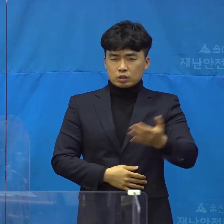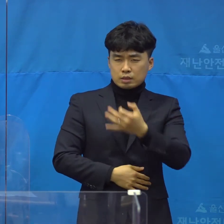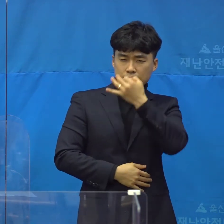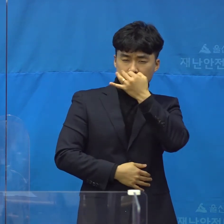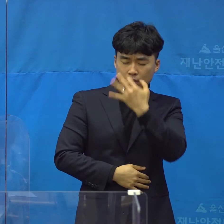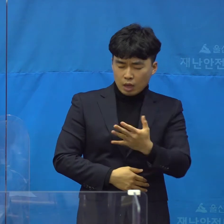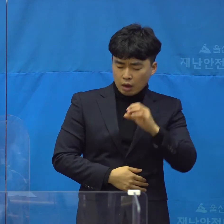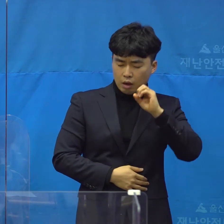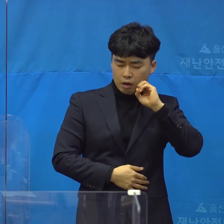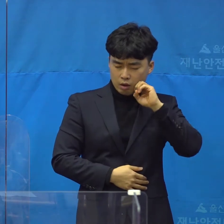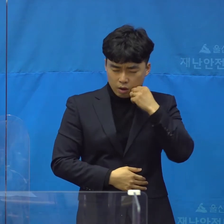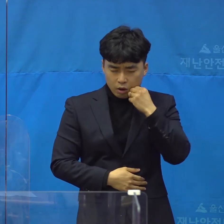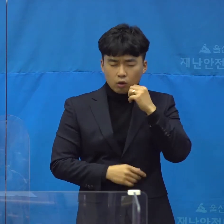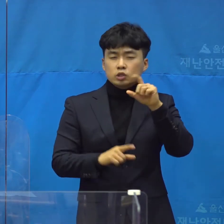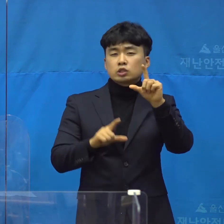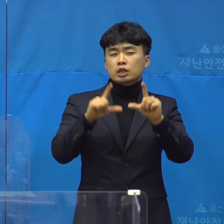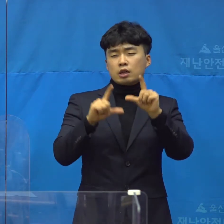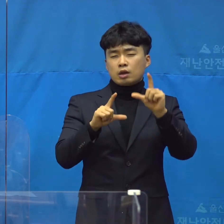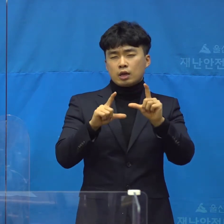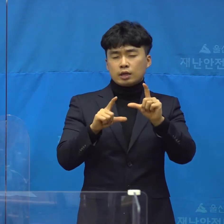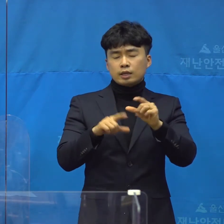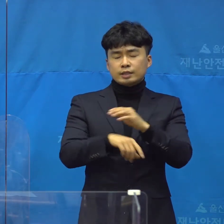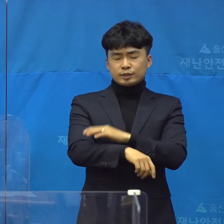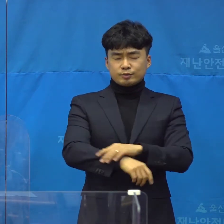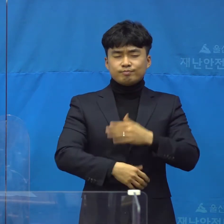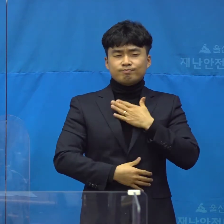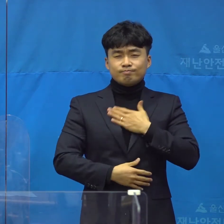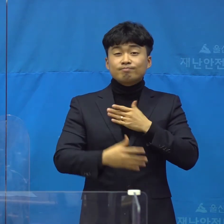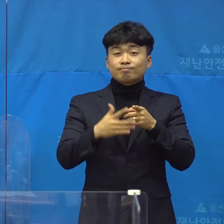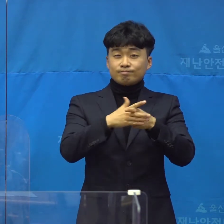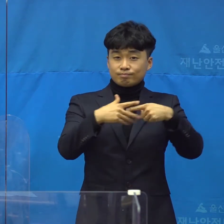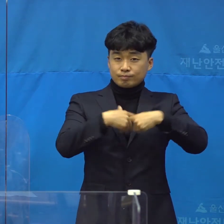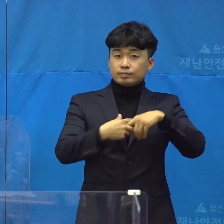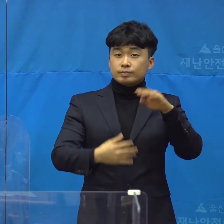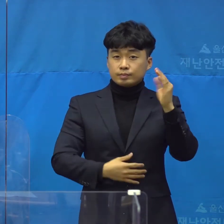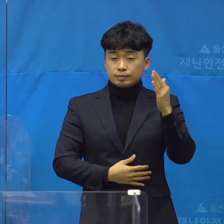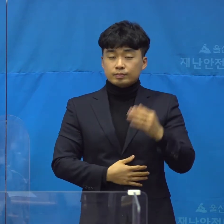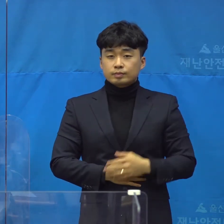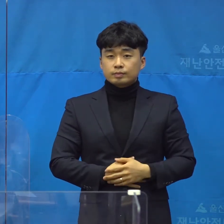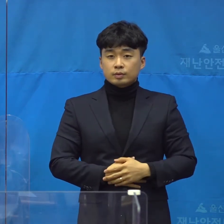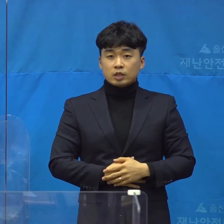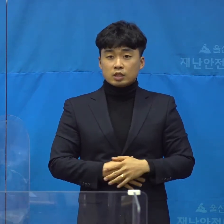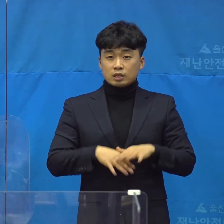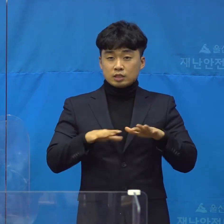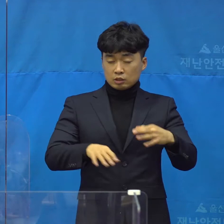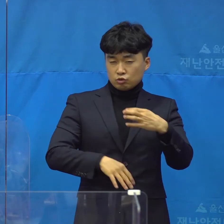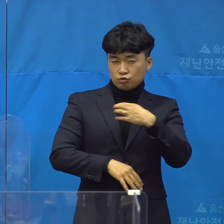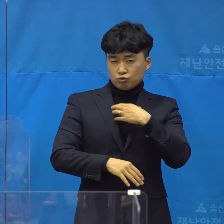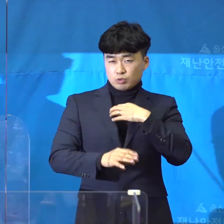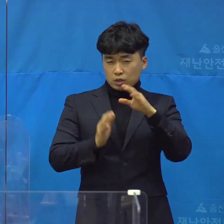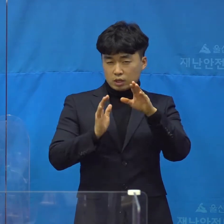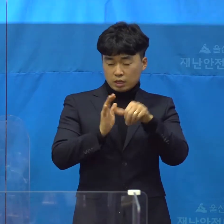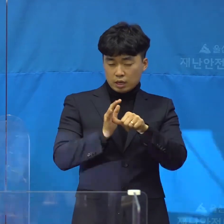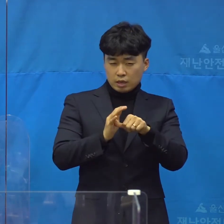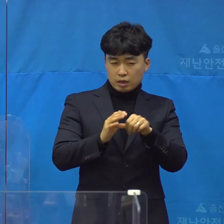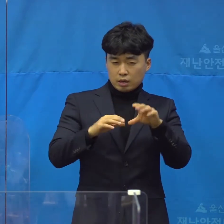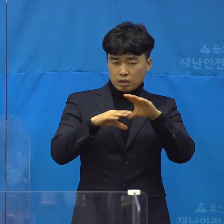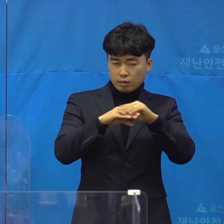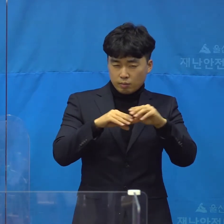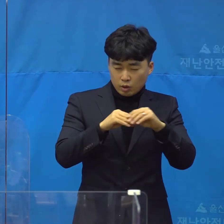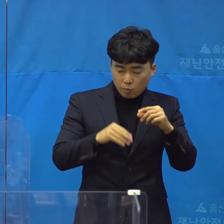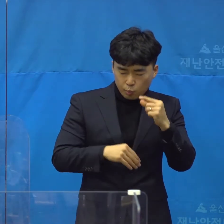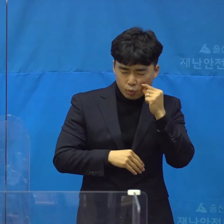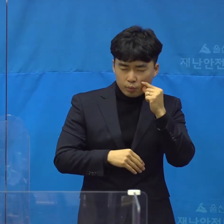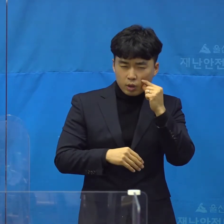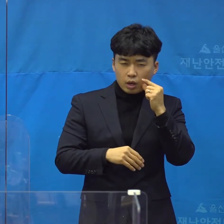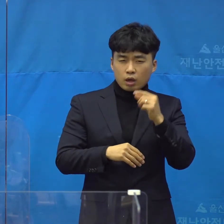힘드시고 어려운 시기를 지나고 있다는 점을 잘 알고 있습니다. 지금 위기를 지혜롭게 극복하지 못한다면